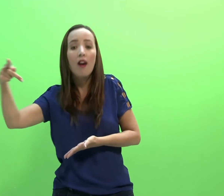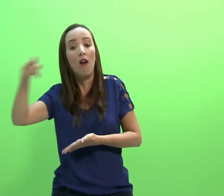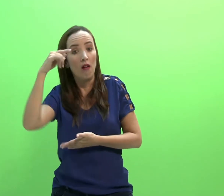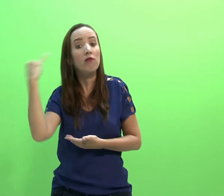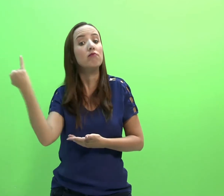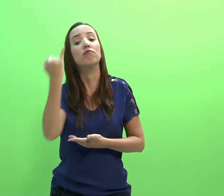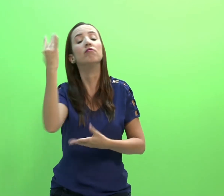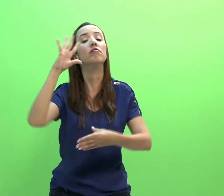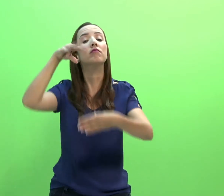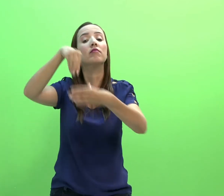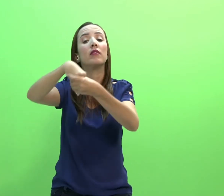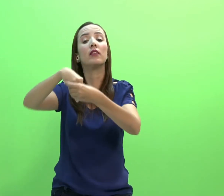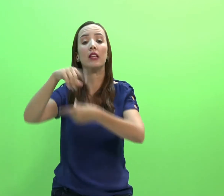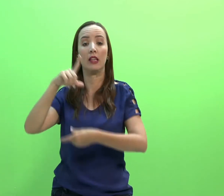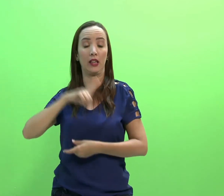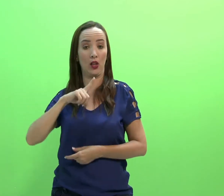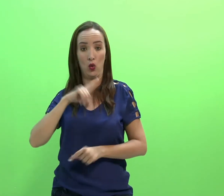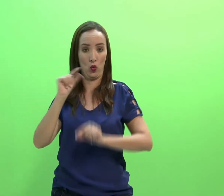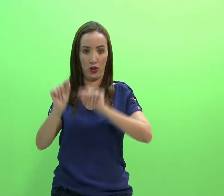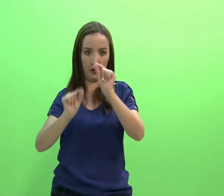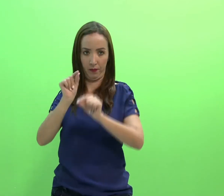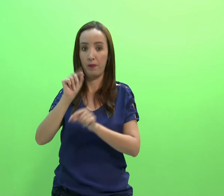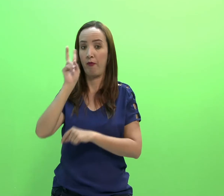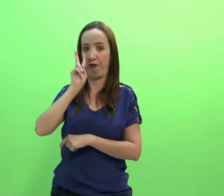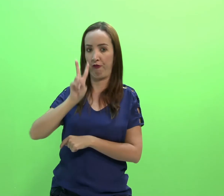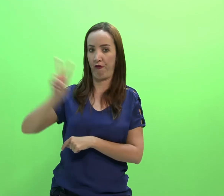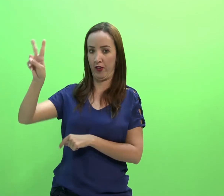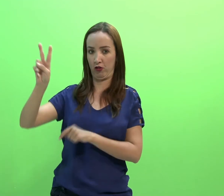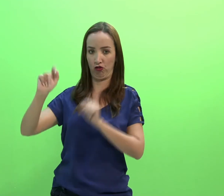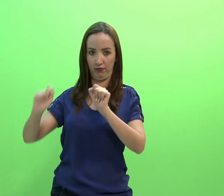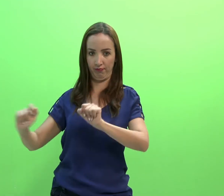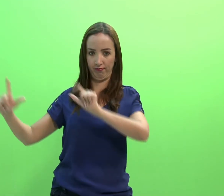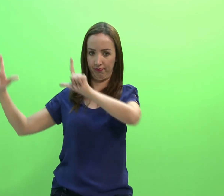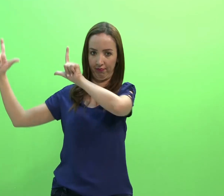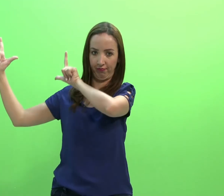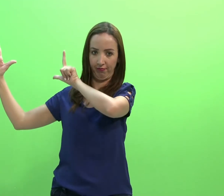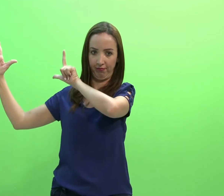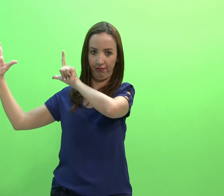Então, no artigo que vocês farão, é muito importante que peguem as informações.